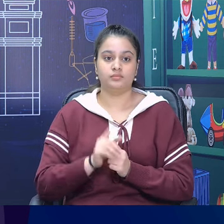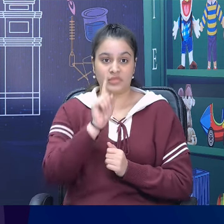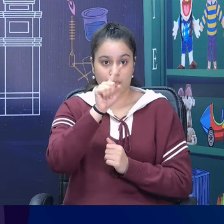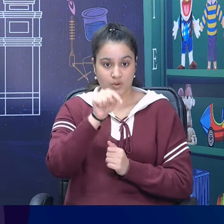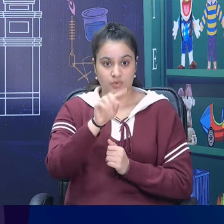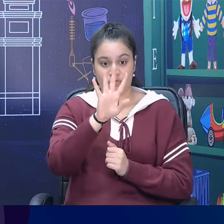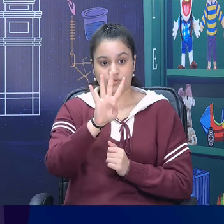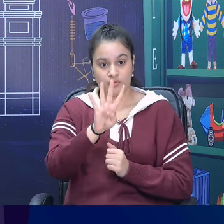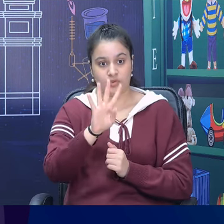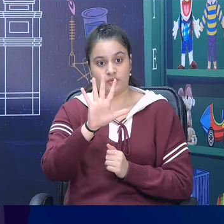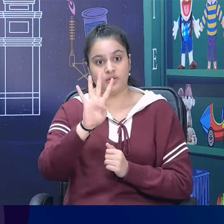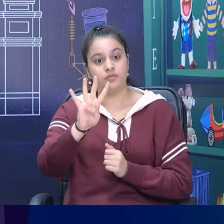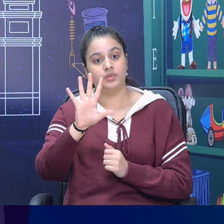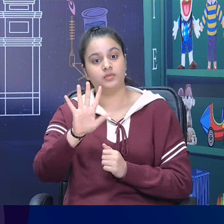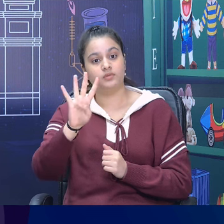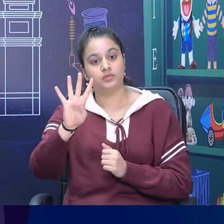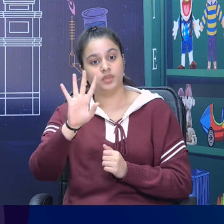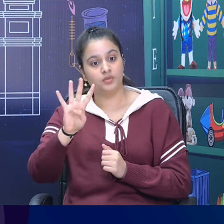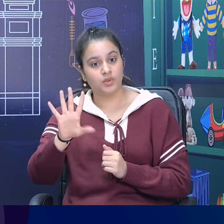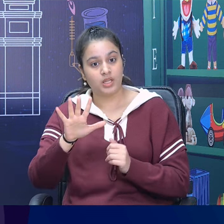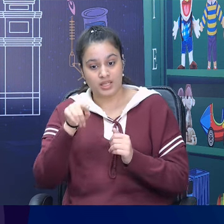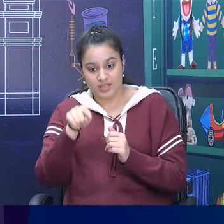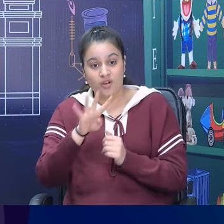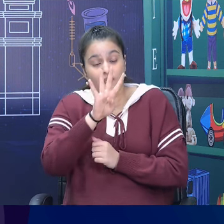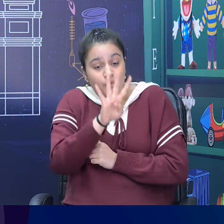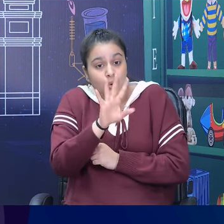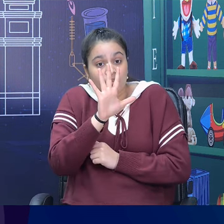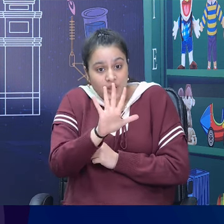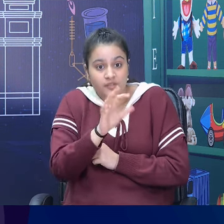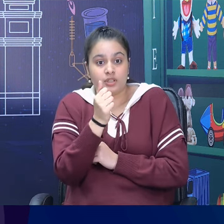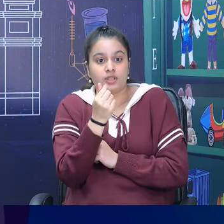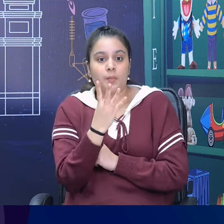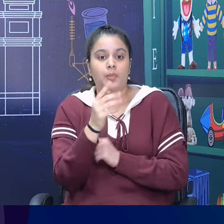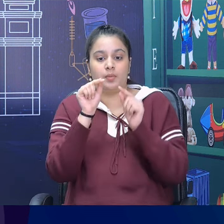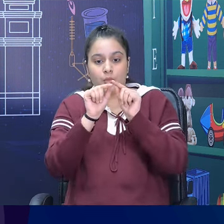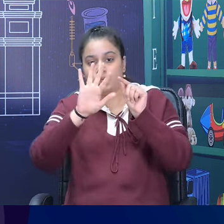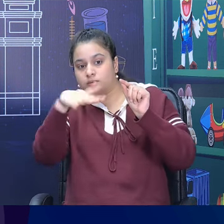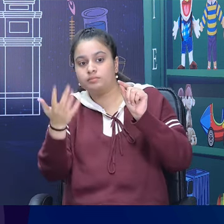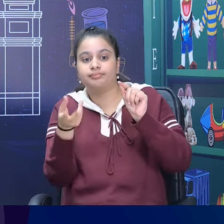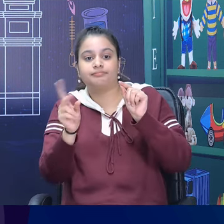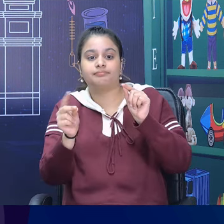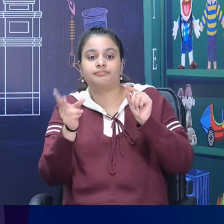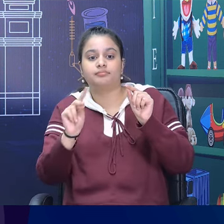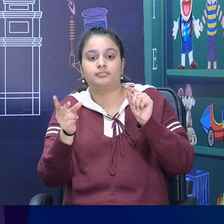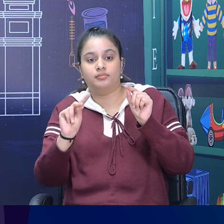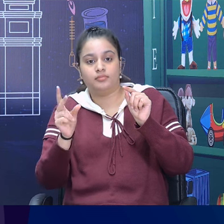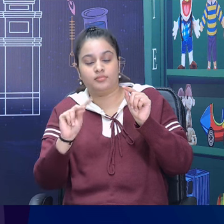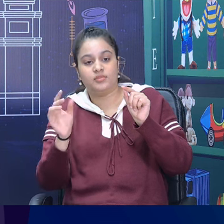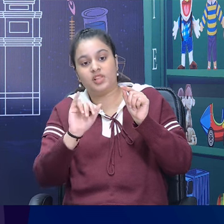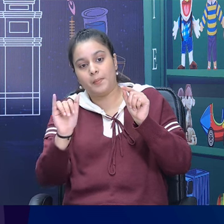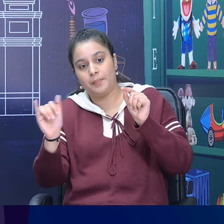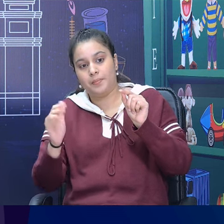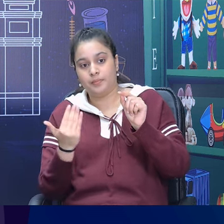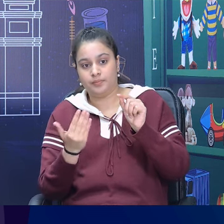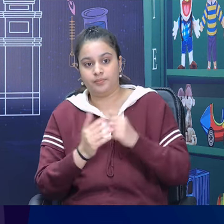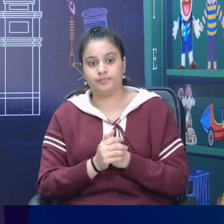4545 हियर द डिजिट 45 कांस्टेंटली रिपीट्स आफ्टर द डेसीमल पॉइंट जी तो जो भी इस टाइप के जो नंबर हैं हमारे